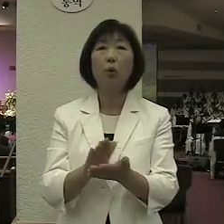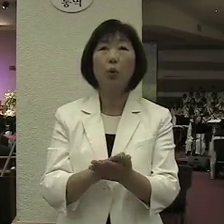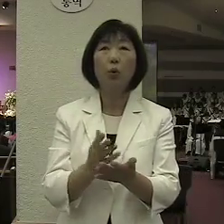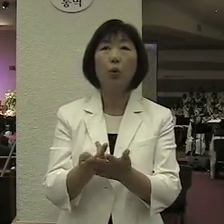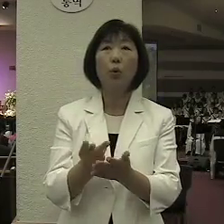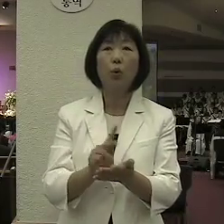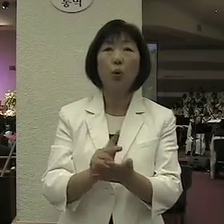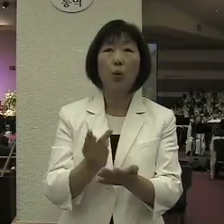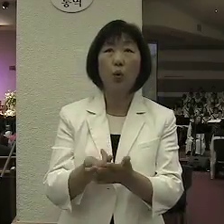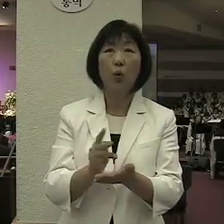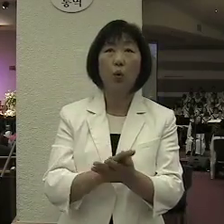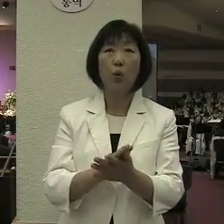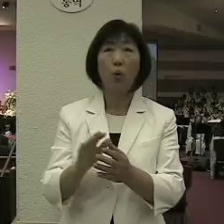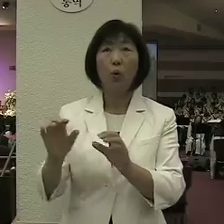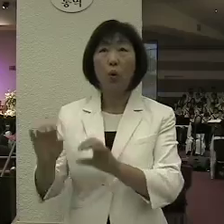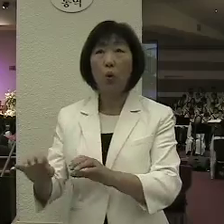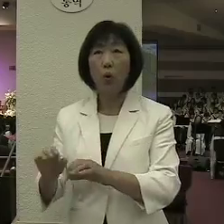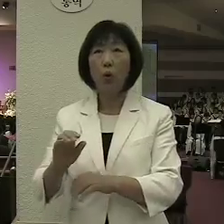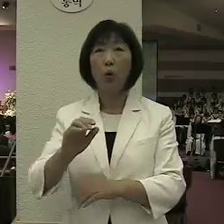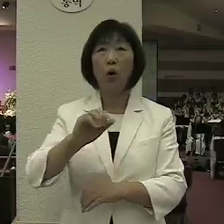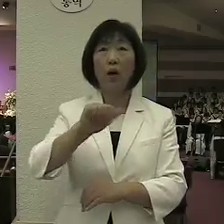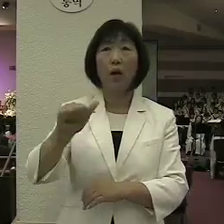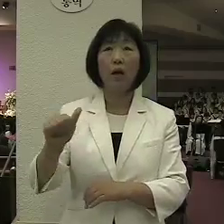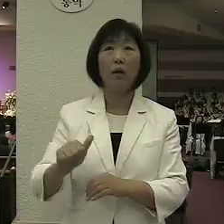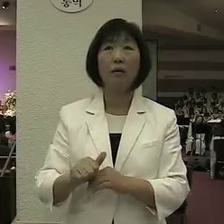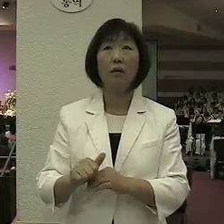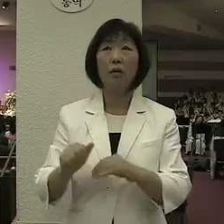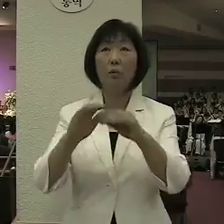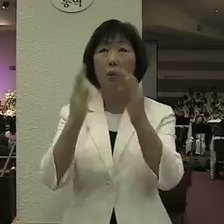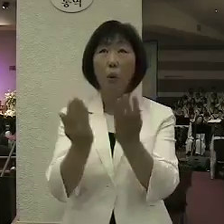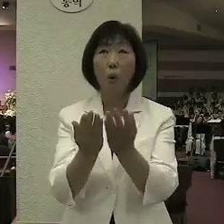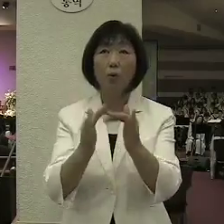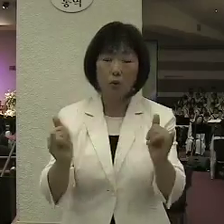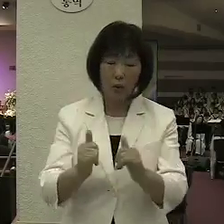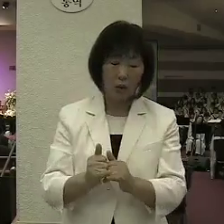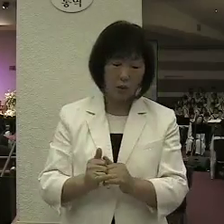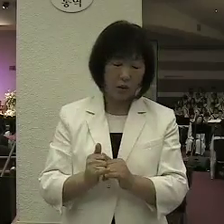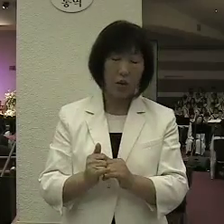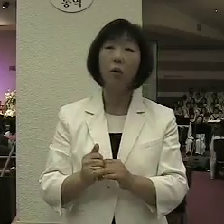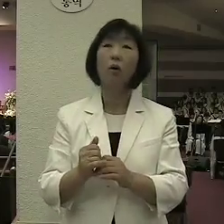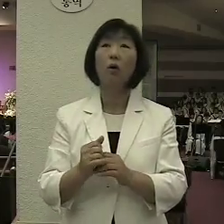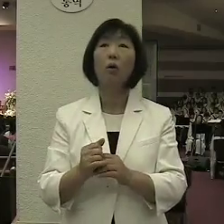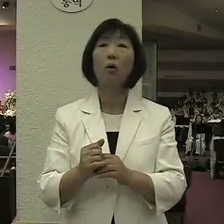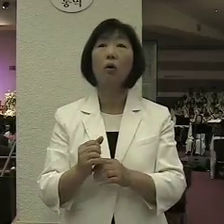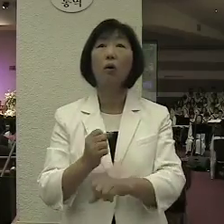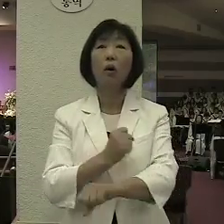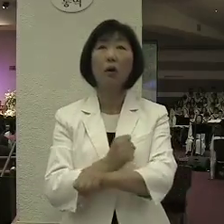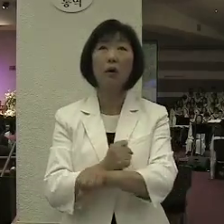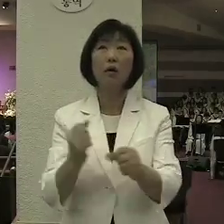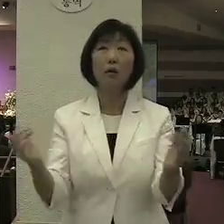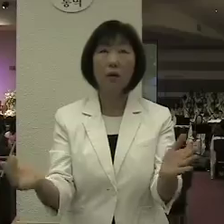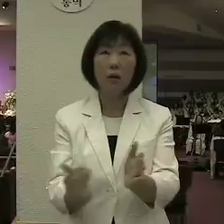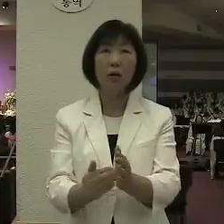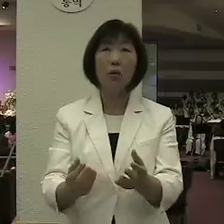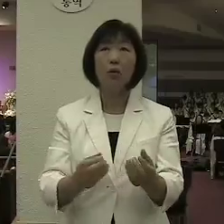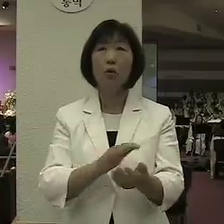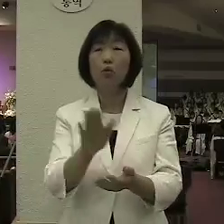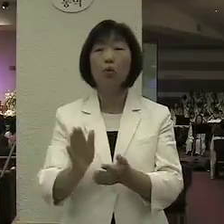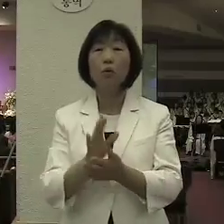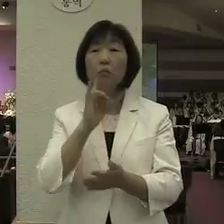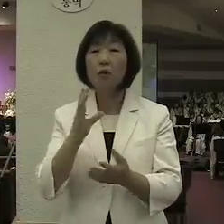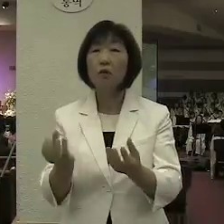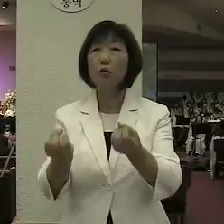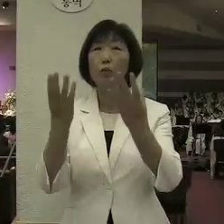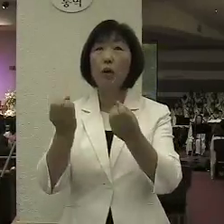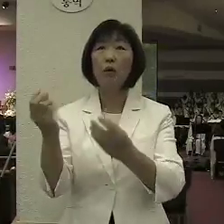주민들과 함께 또 NRCT 관련된 모든 분들과 함께 치렀습니다. 우리만 축복하고 우리만 같이 사는